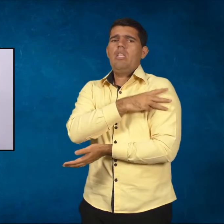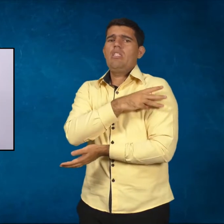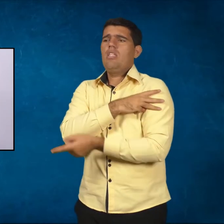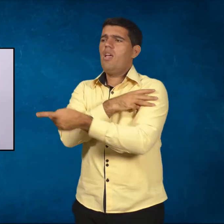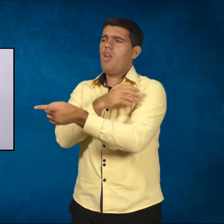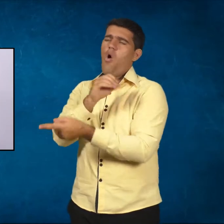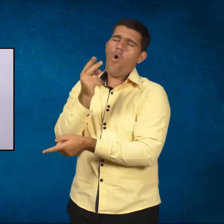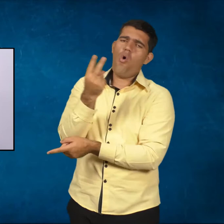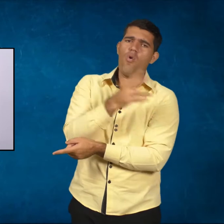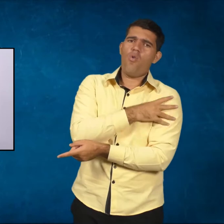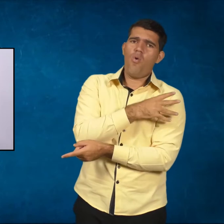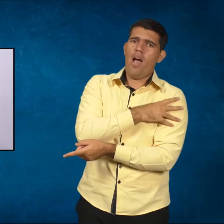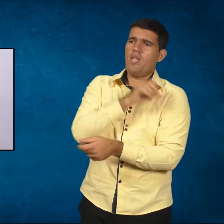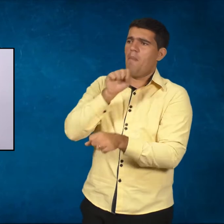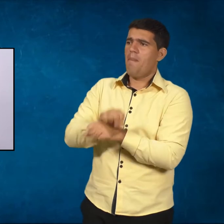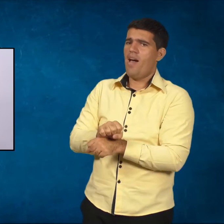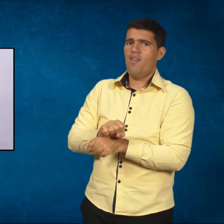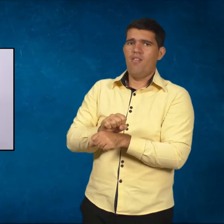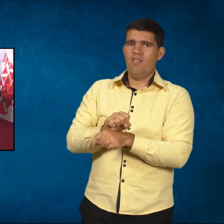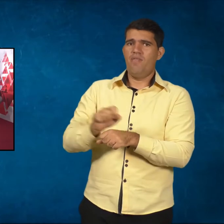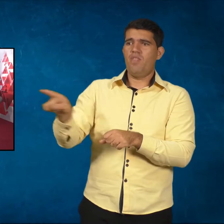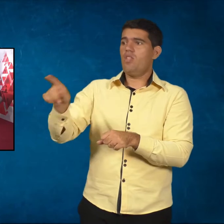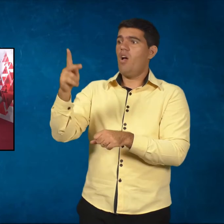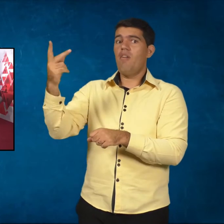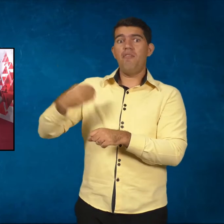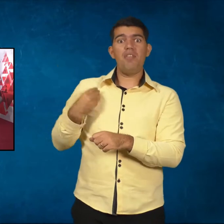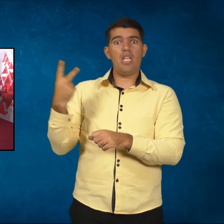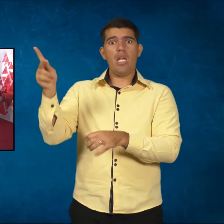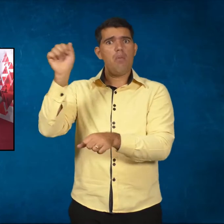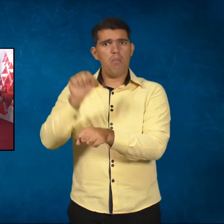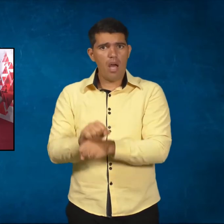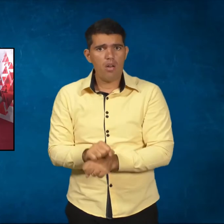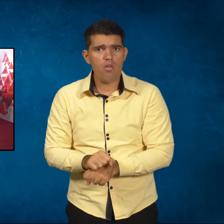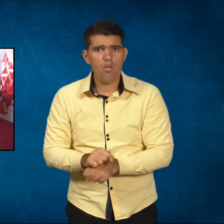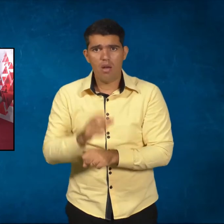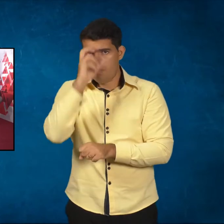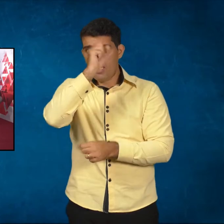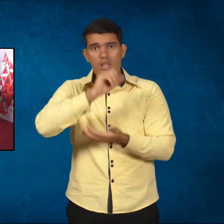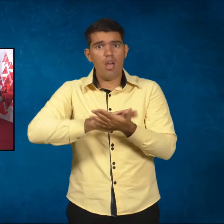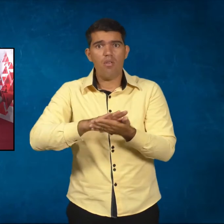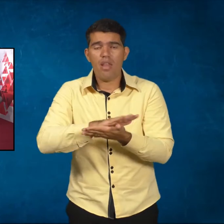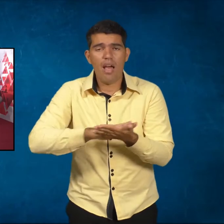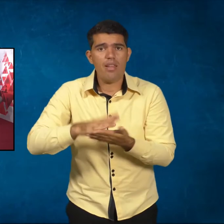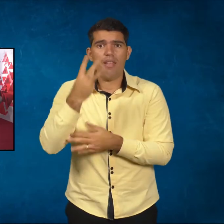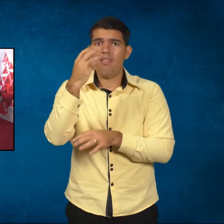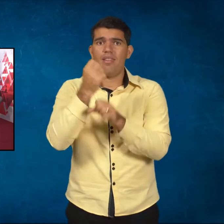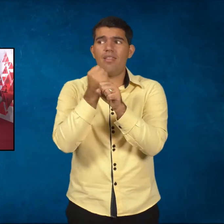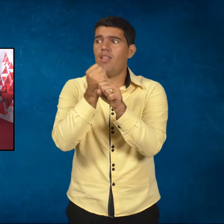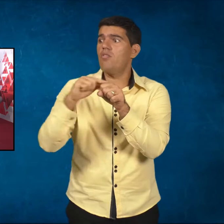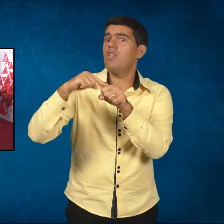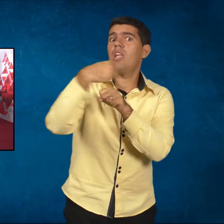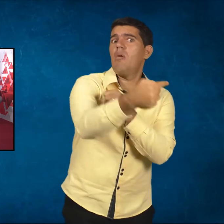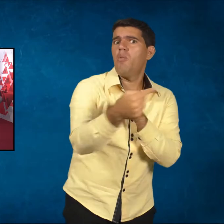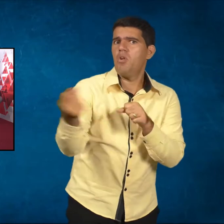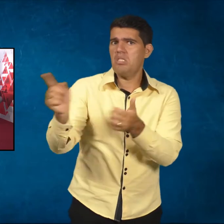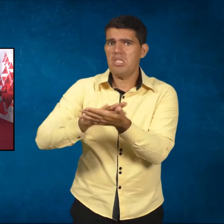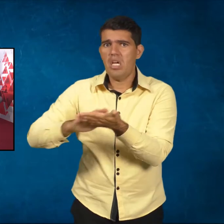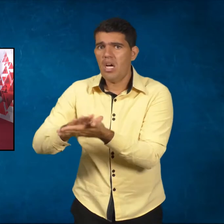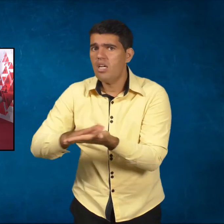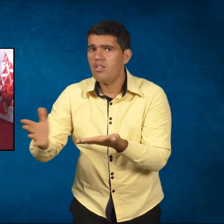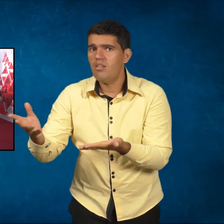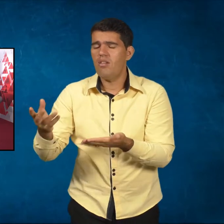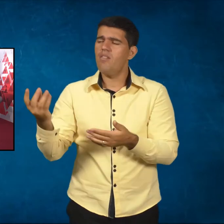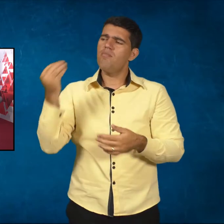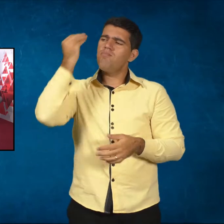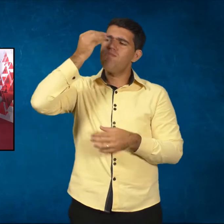lá na terceira série quando ele tava na quarta série interrompeu e como se a vida tivesse congelado de lá para 30 anos depois quando você não tivesse